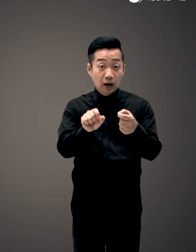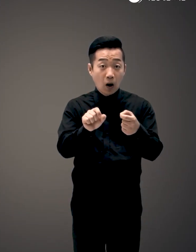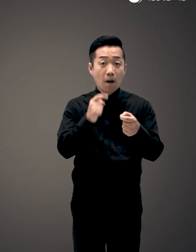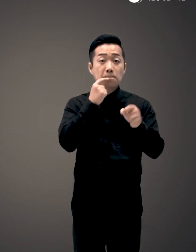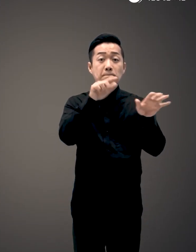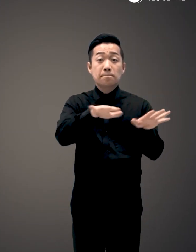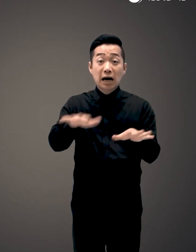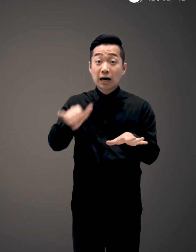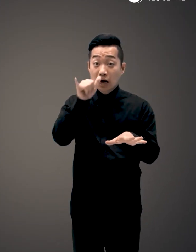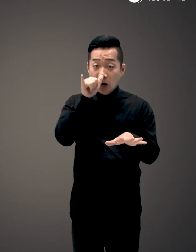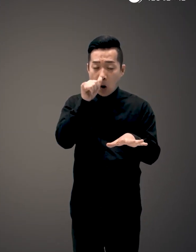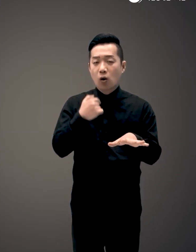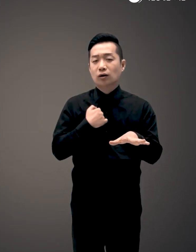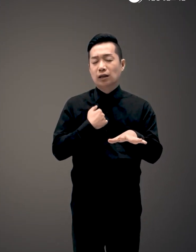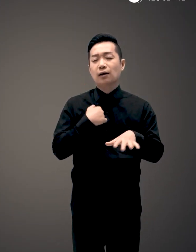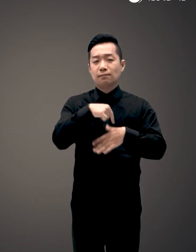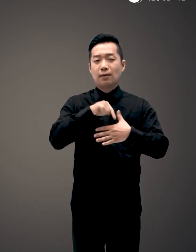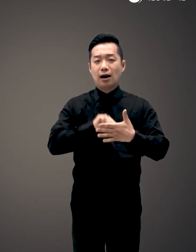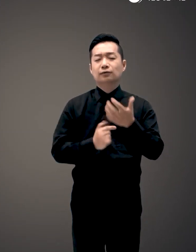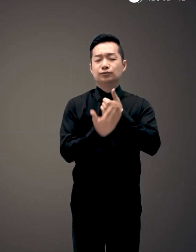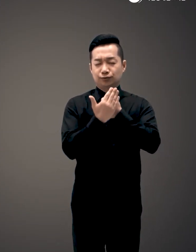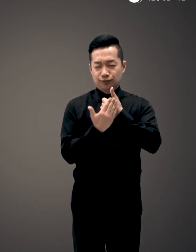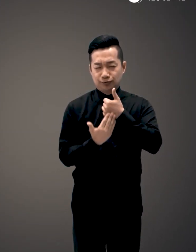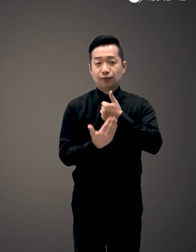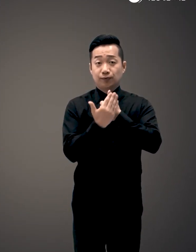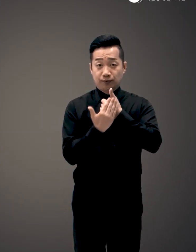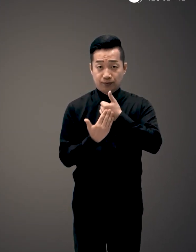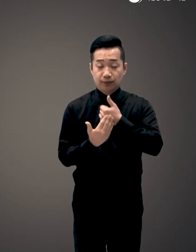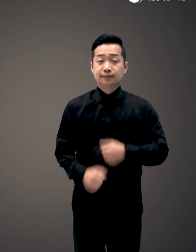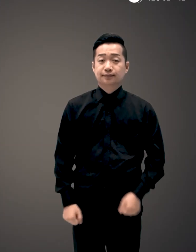가까운 곳에 바다가 있다는 사실은 위로가 된다.